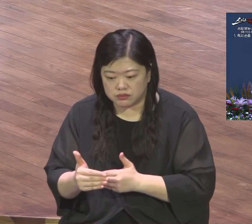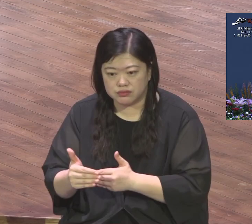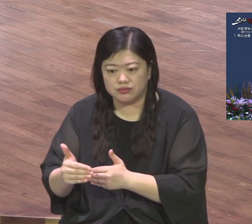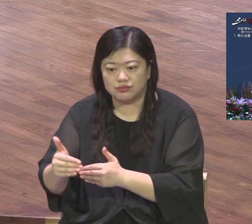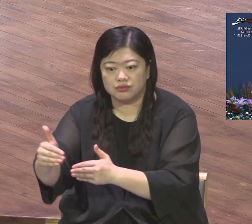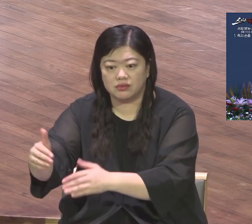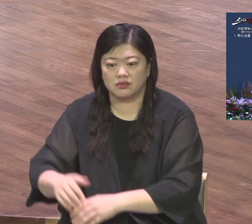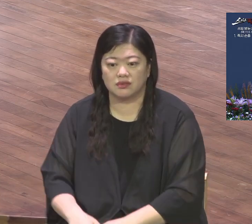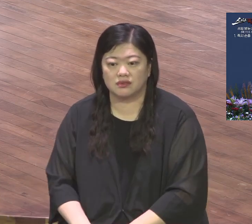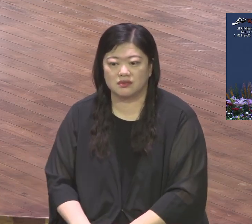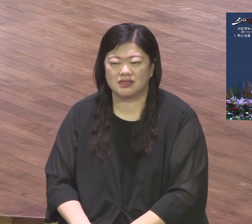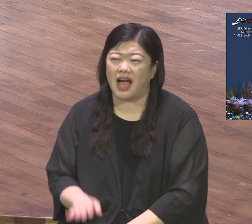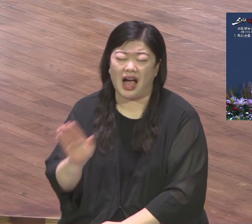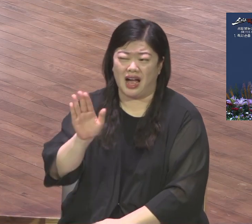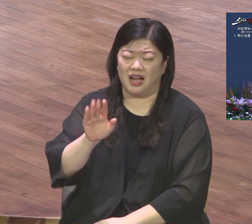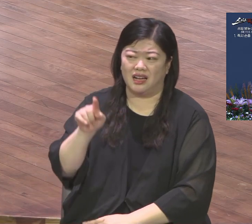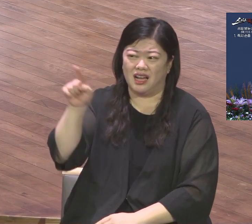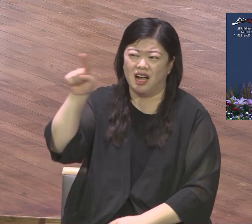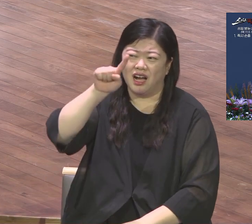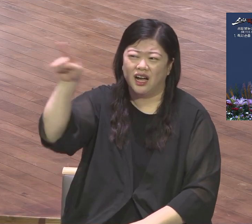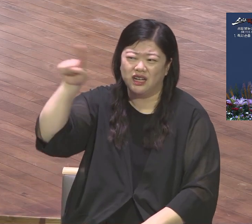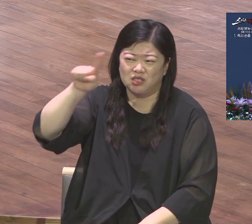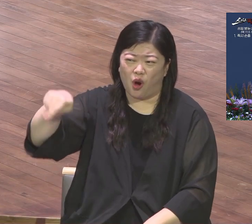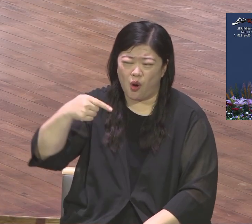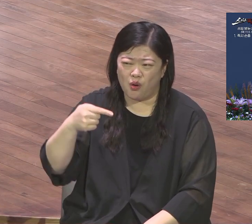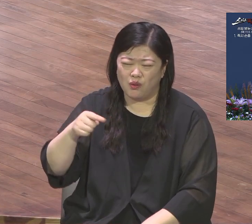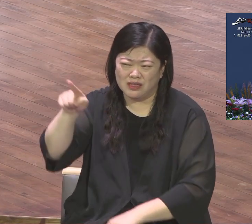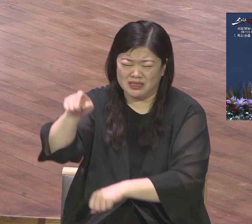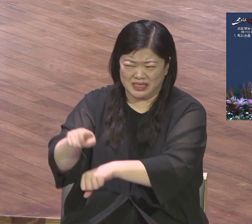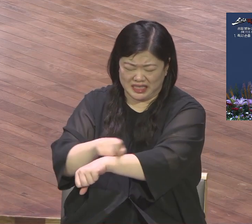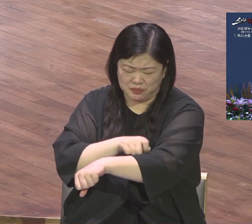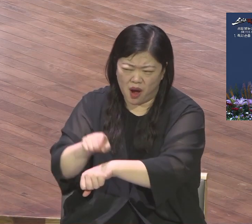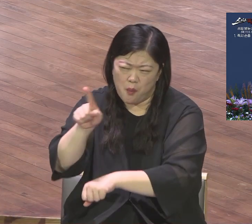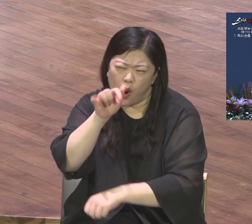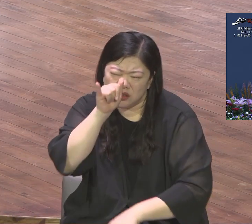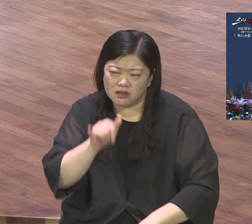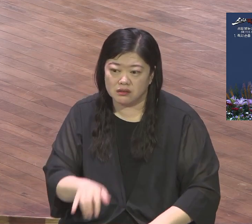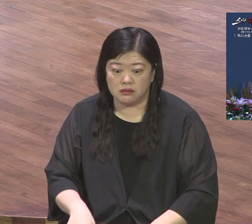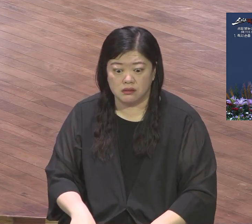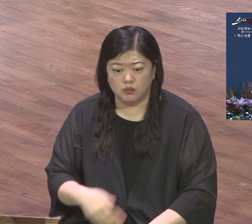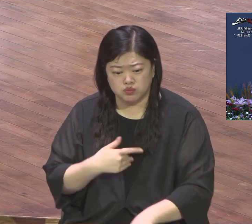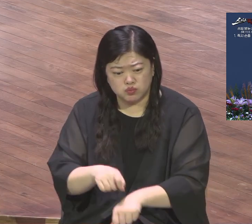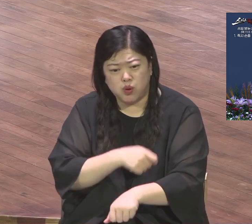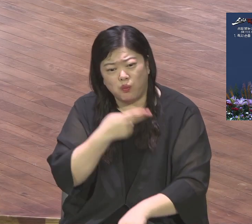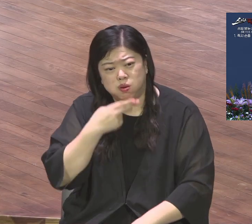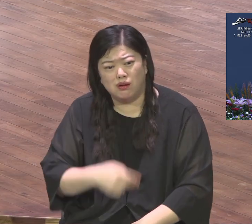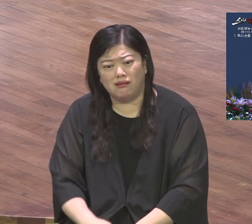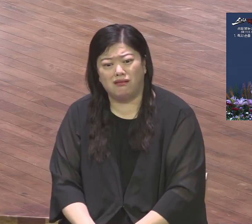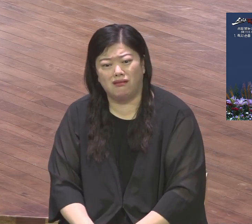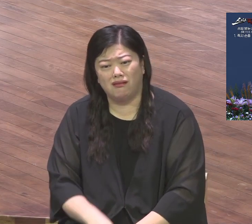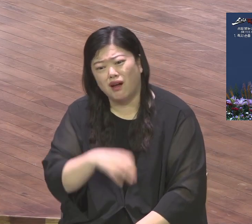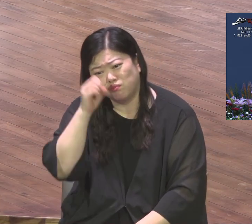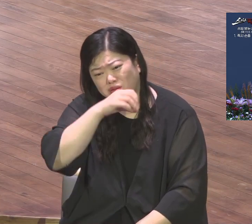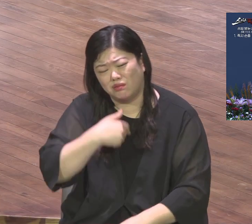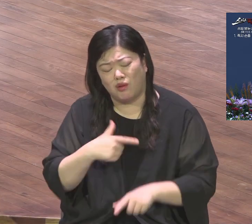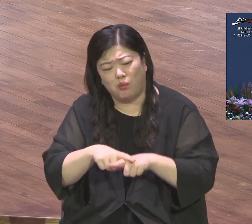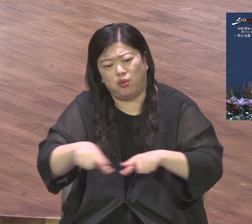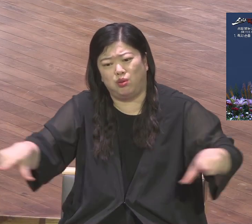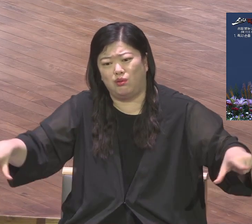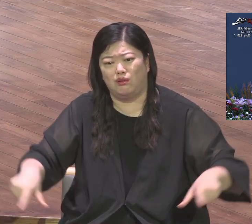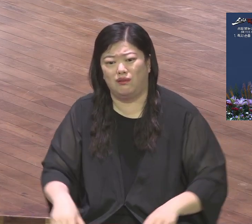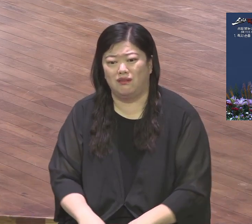정은정 목사는 좀 특별하니까 아닙니다. 가장 보통 사람이 하나 있다 하면 무조건 순종입니다.